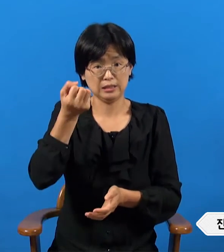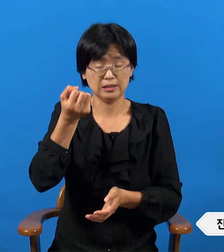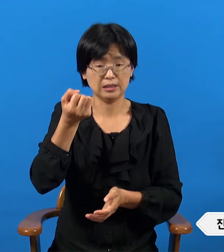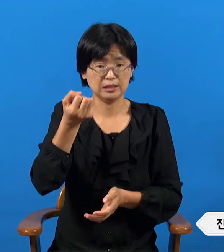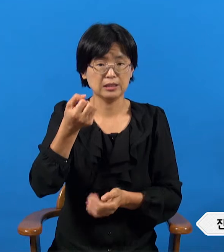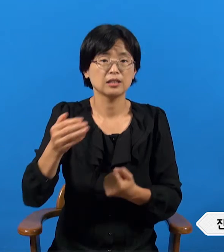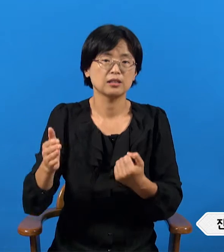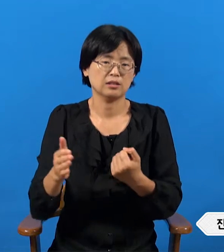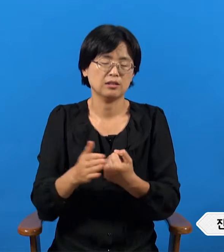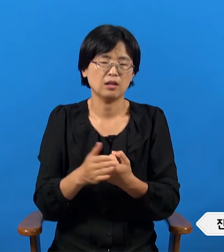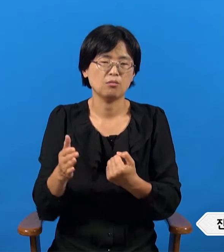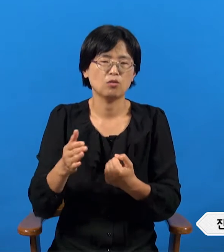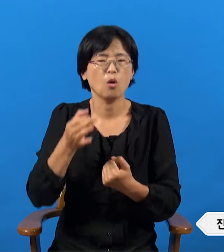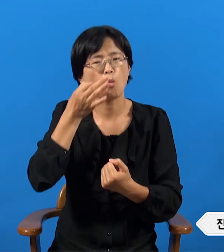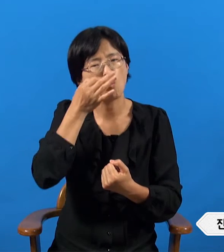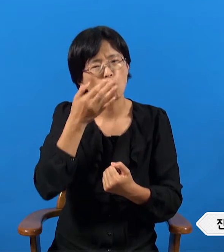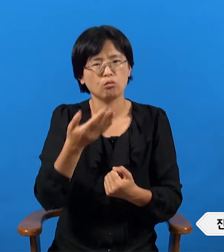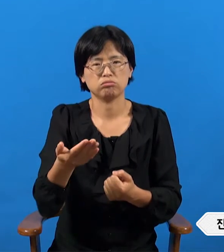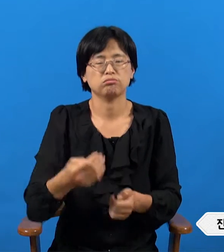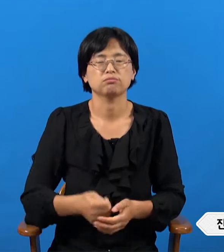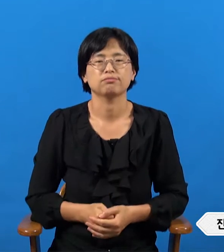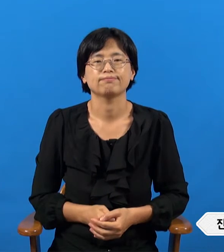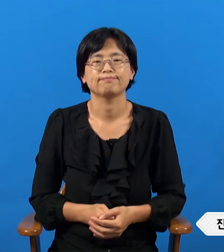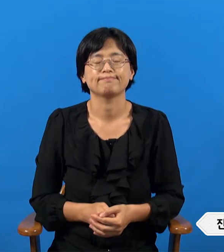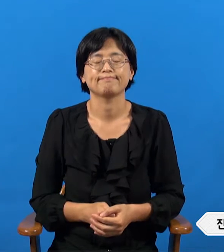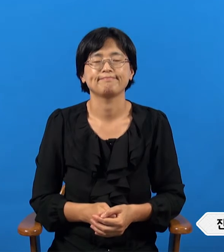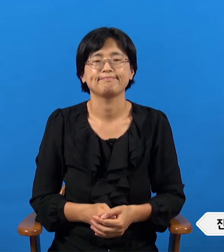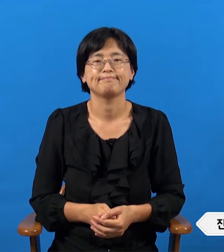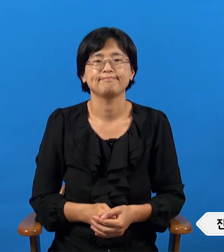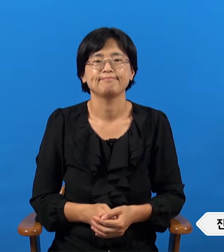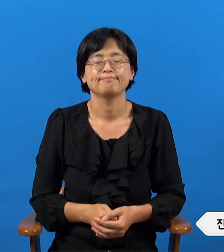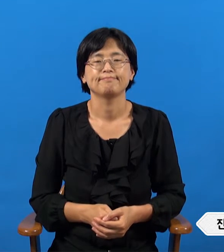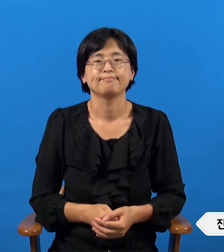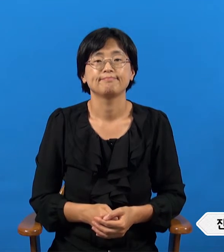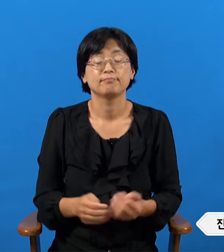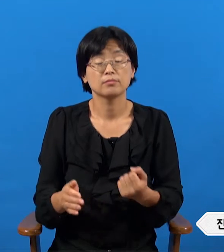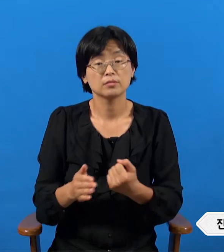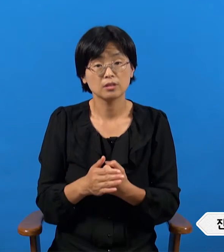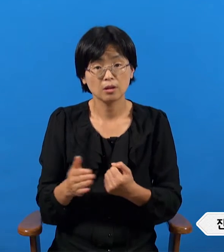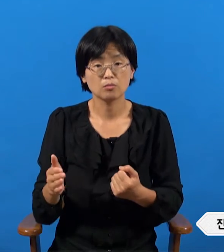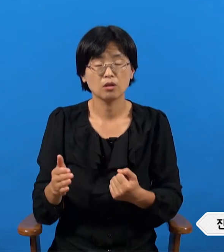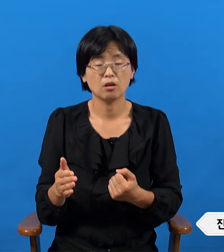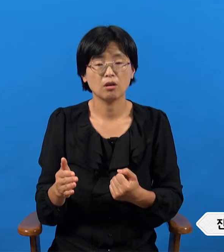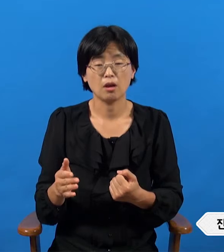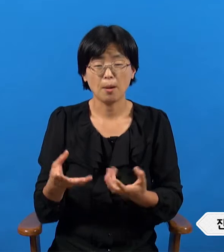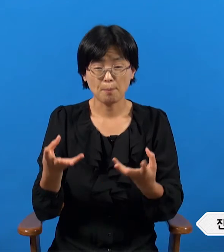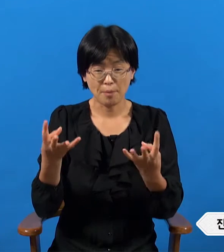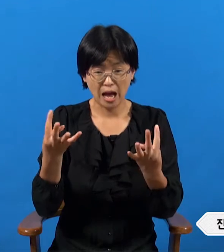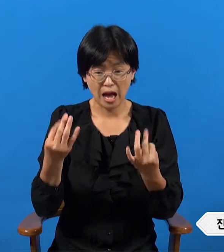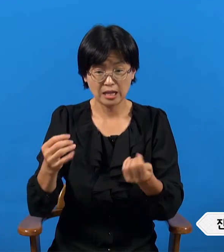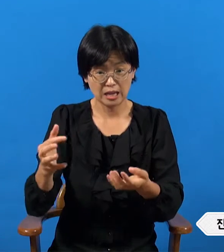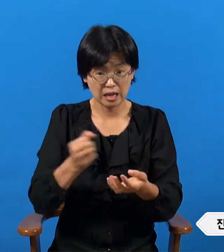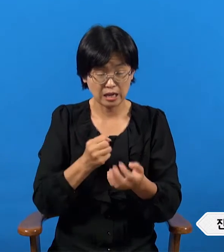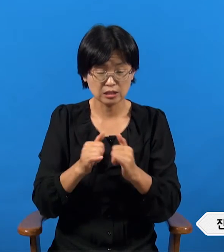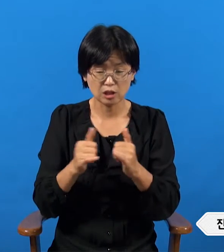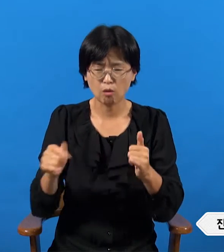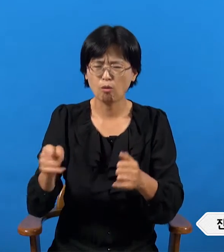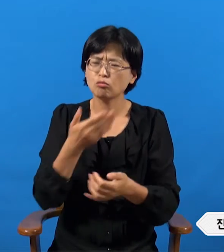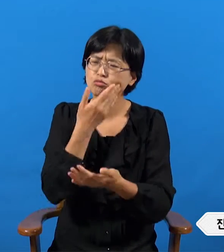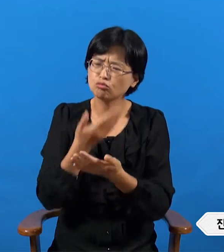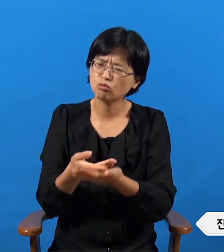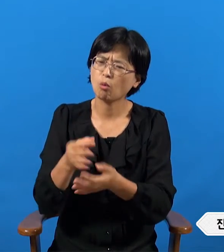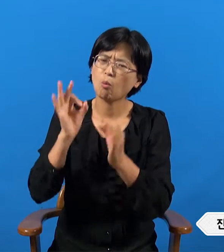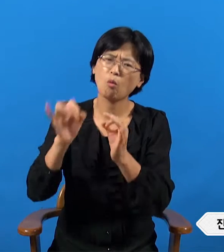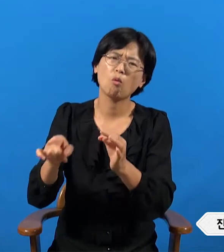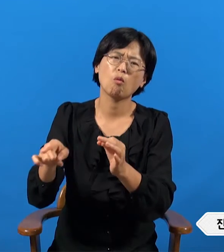소유 때문에 이야기합니다. 그래서 가진 자는 더 중요하게 보입니다. 많이